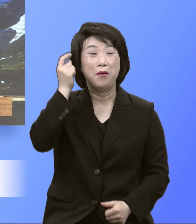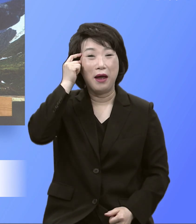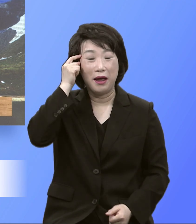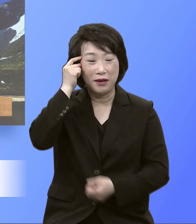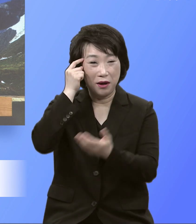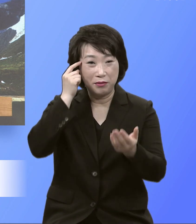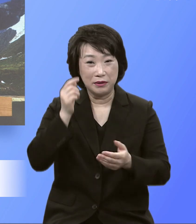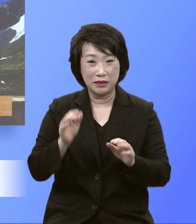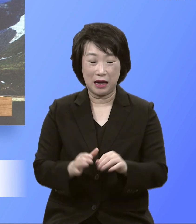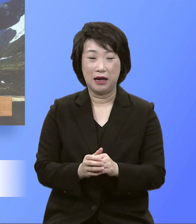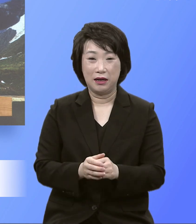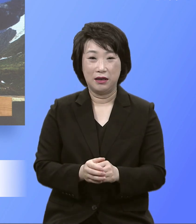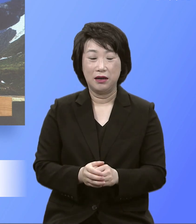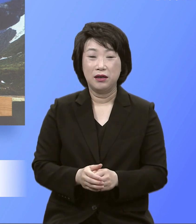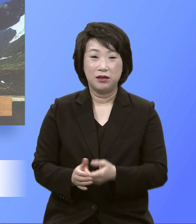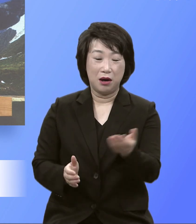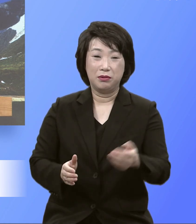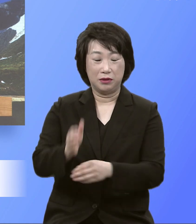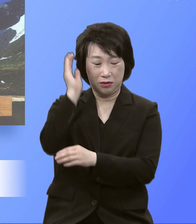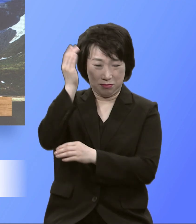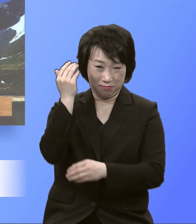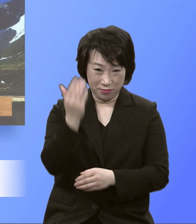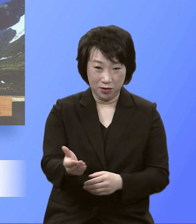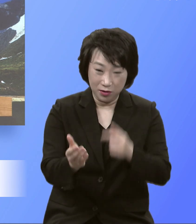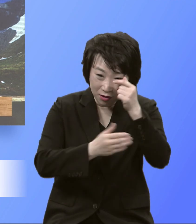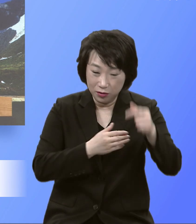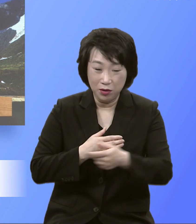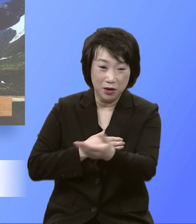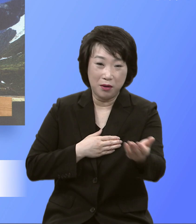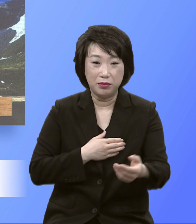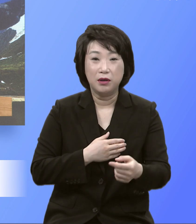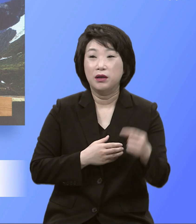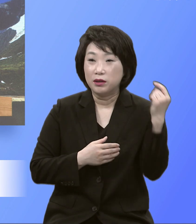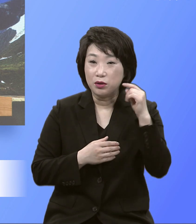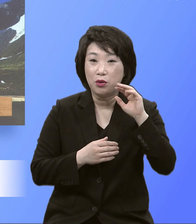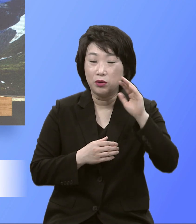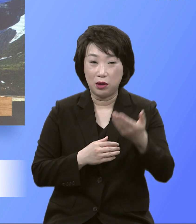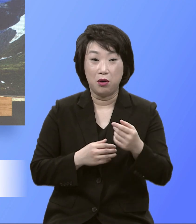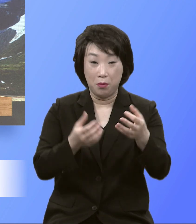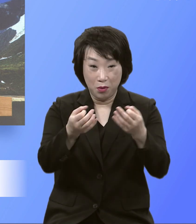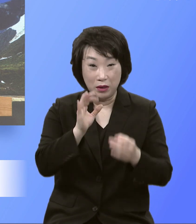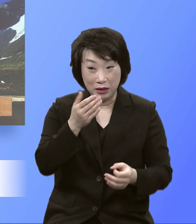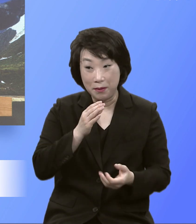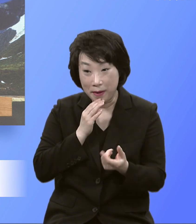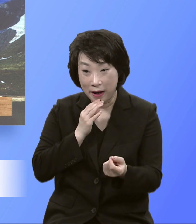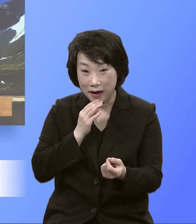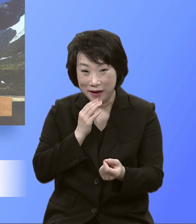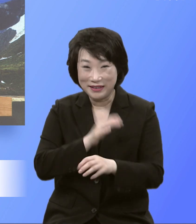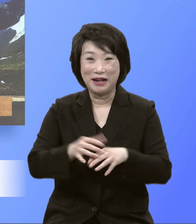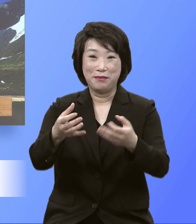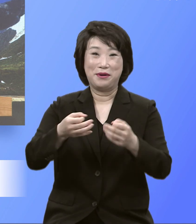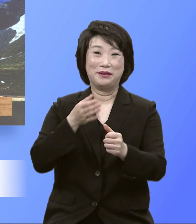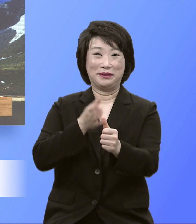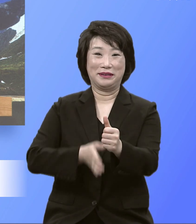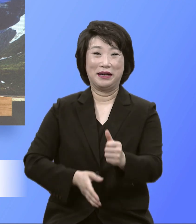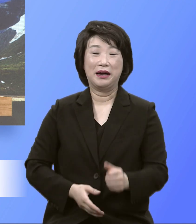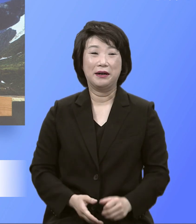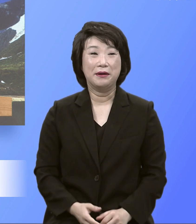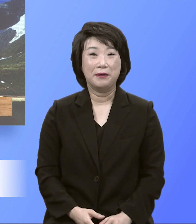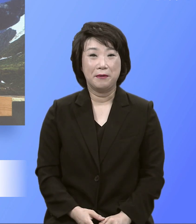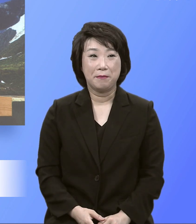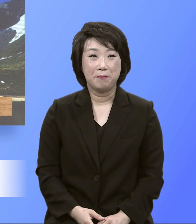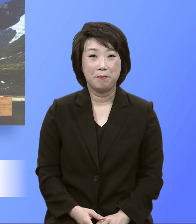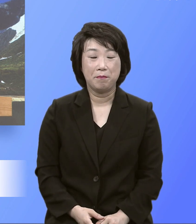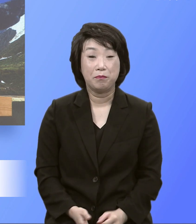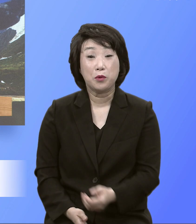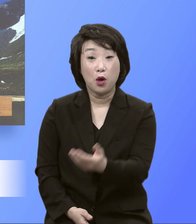일방적으로 설교하고 성도는 일방적으로 듣지 않습니까? 우리 잘 들어야 된다 그 말이에요. 잘 들어야 된다.